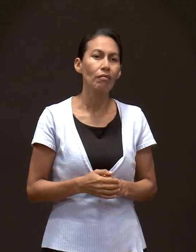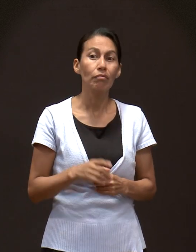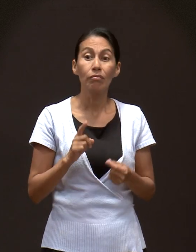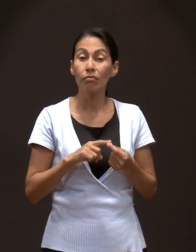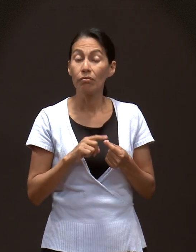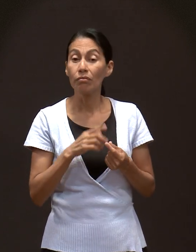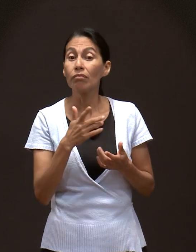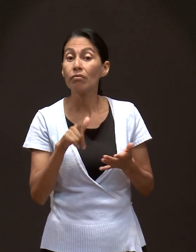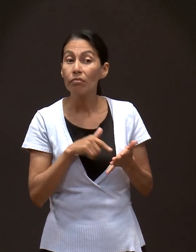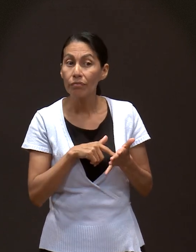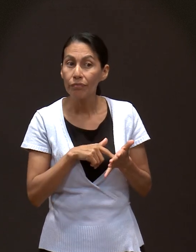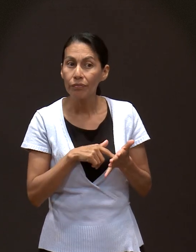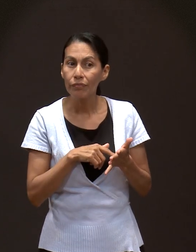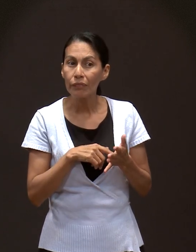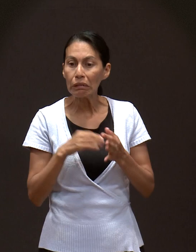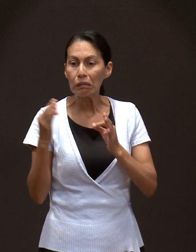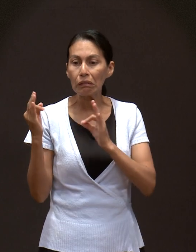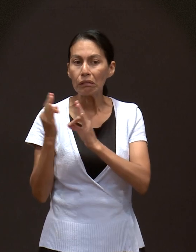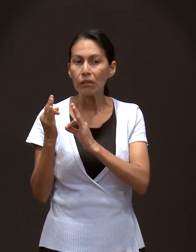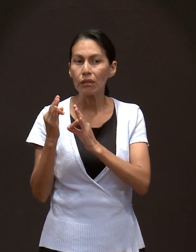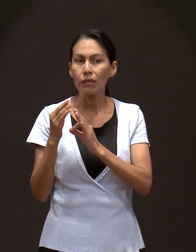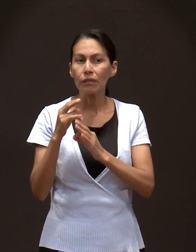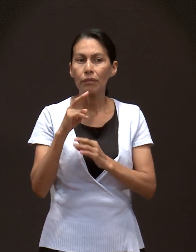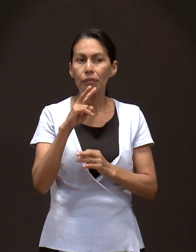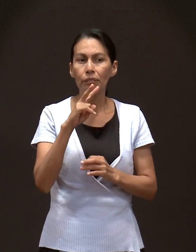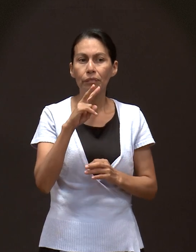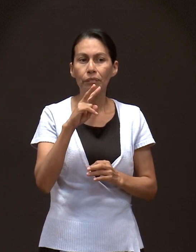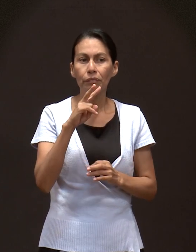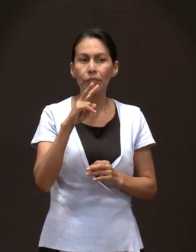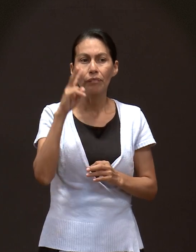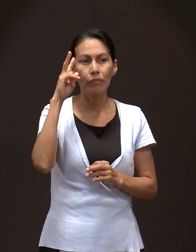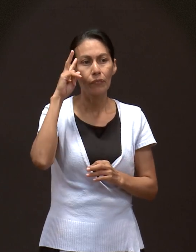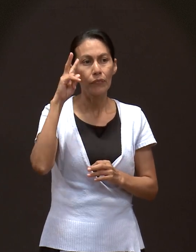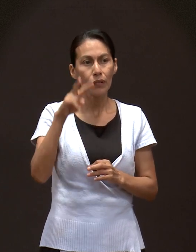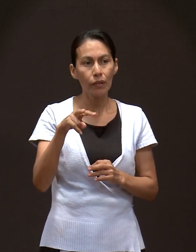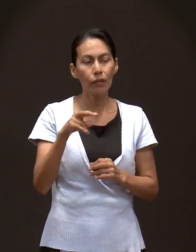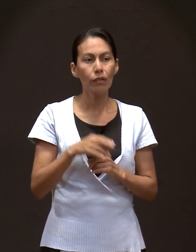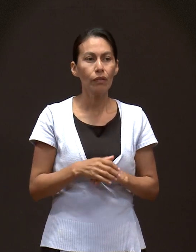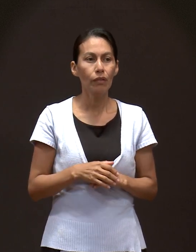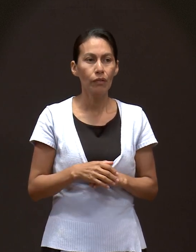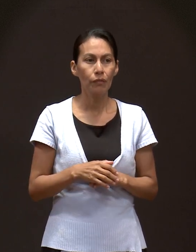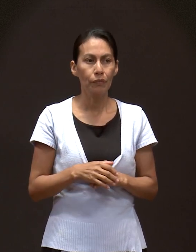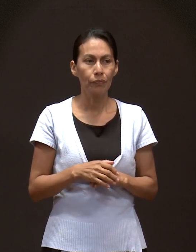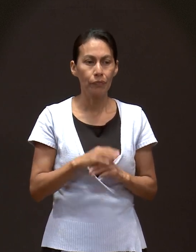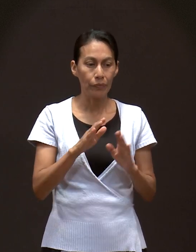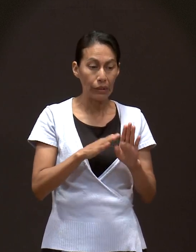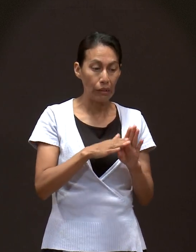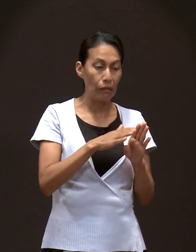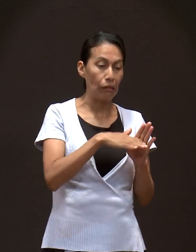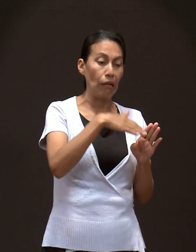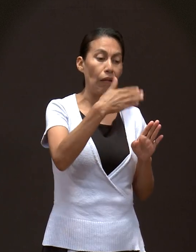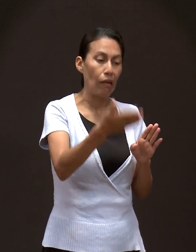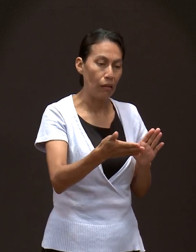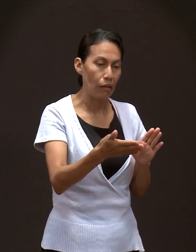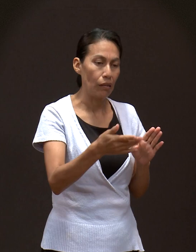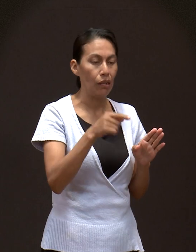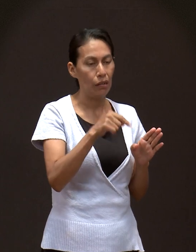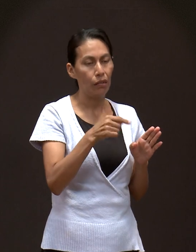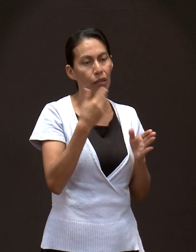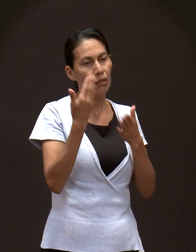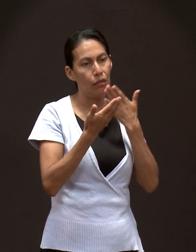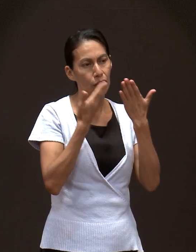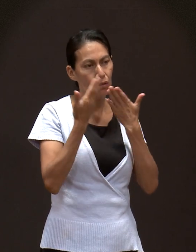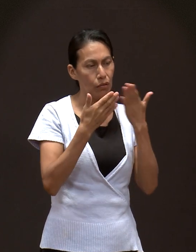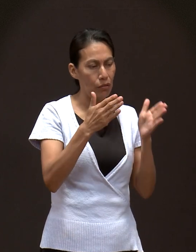oración. ¿Dónde está ese jardín? Está por vicerrectoría. En la parte de atrás de vicerrectoría. En la parte de atrás de